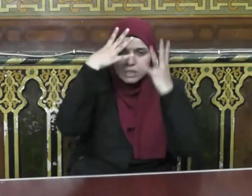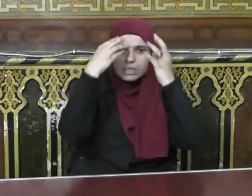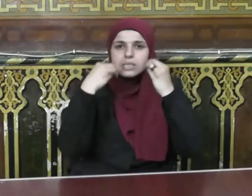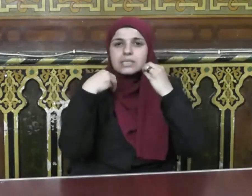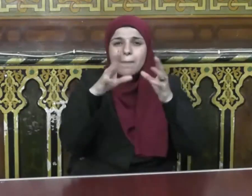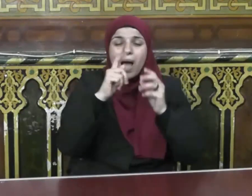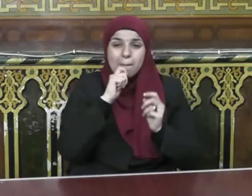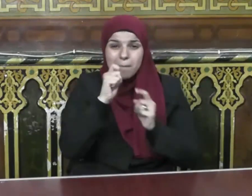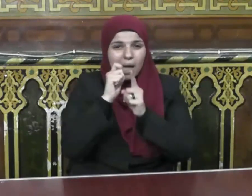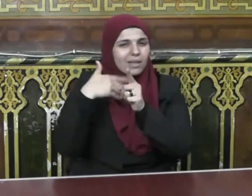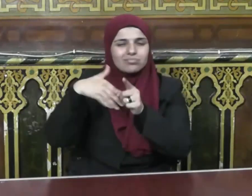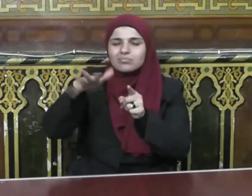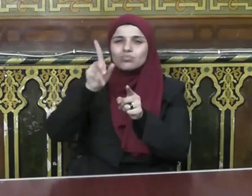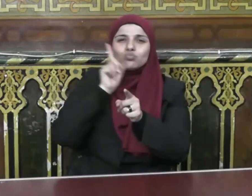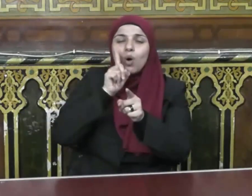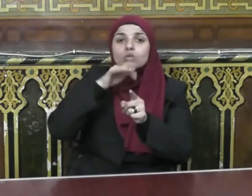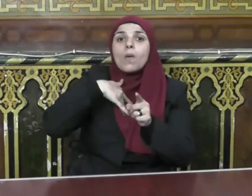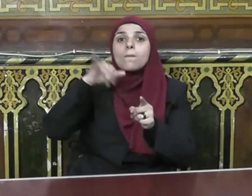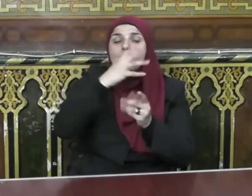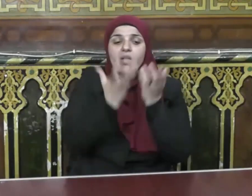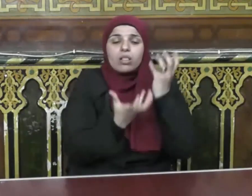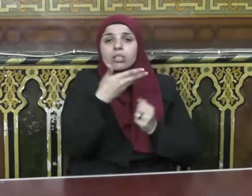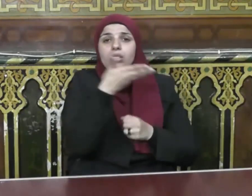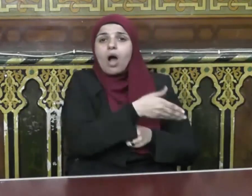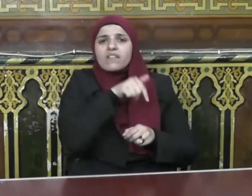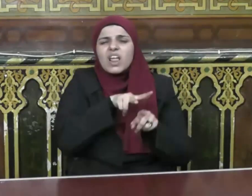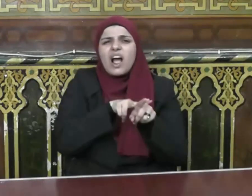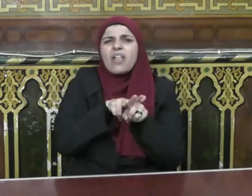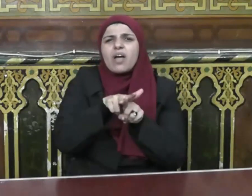بخيل فما في النار للظمآن ماء.